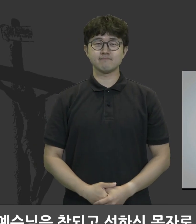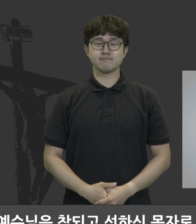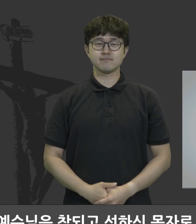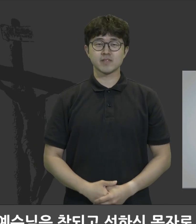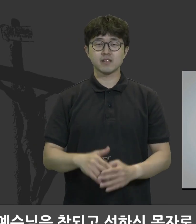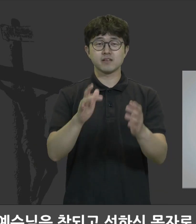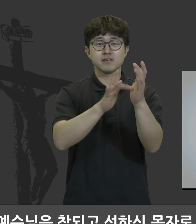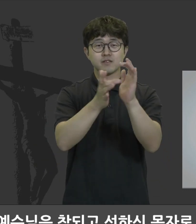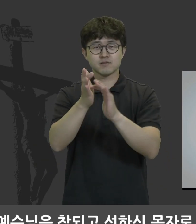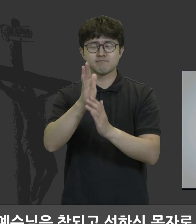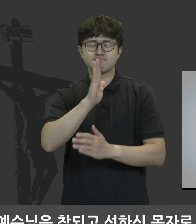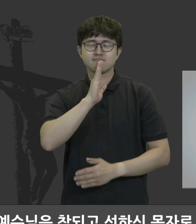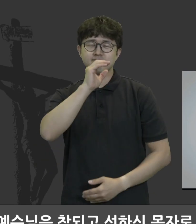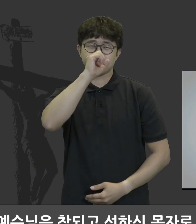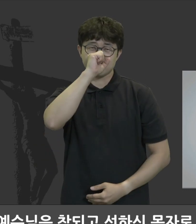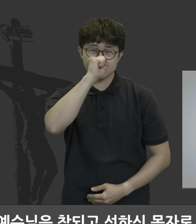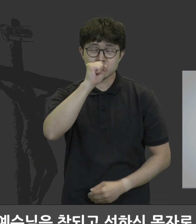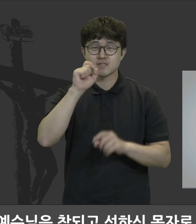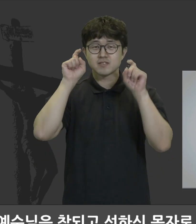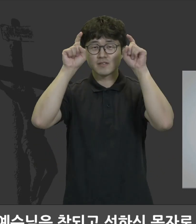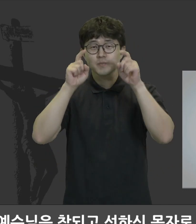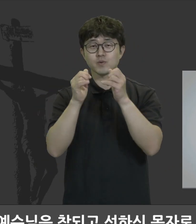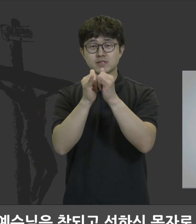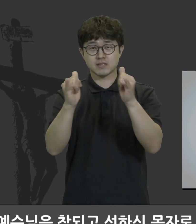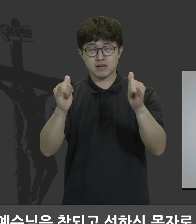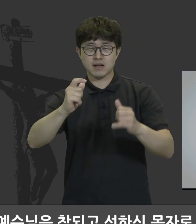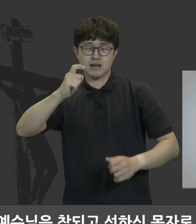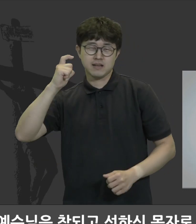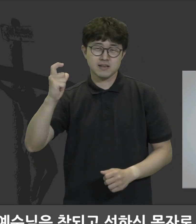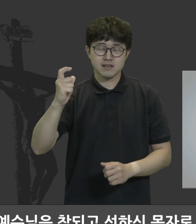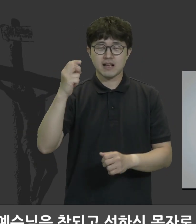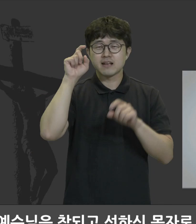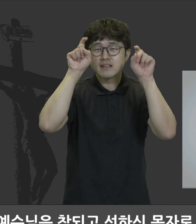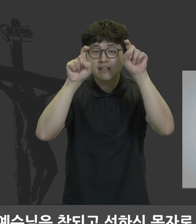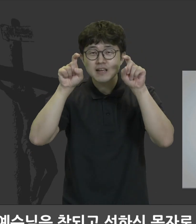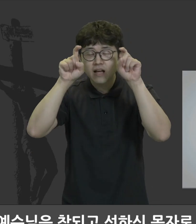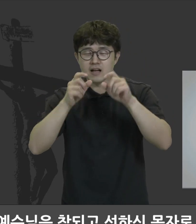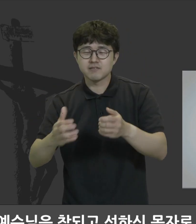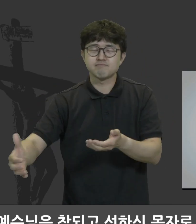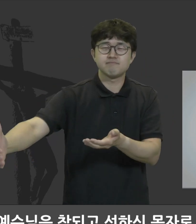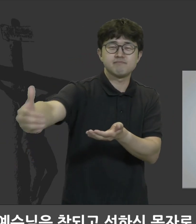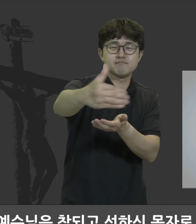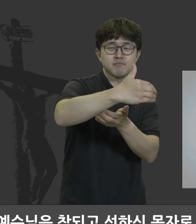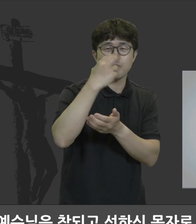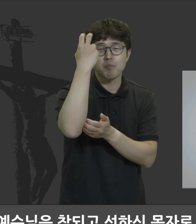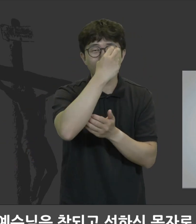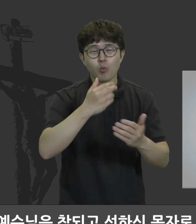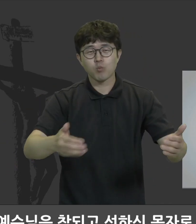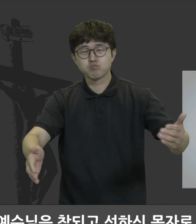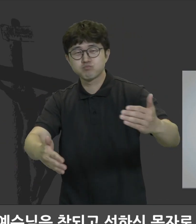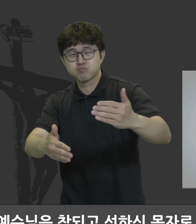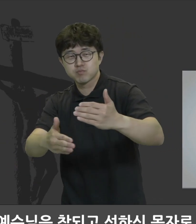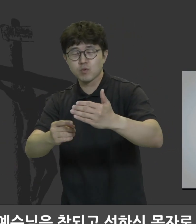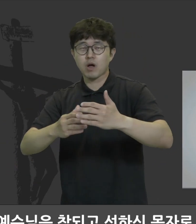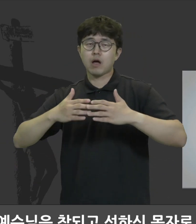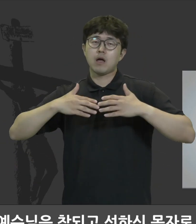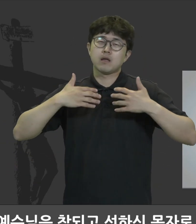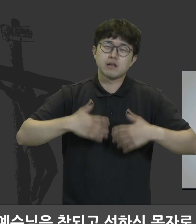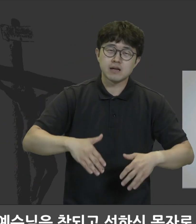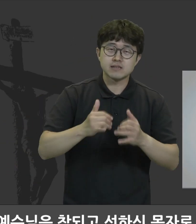또한 예수님은 참되고 선하신 목자로 강한 팔로 양들을 보호하시고 약한 자들을 부드럽게 인도해